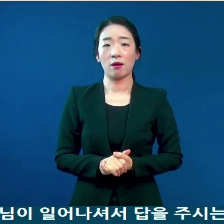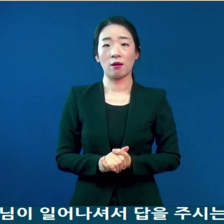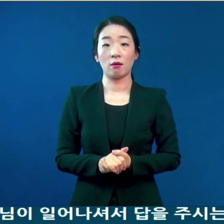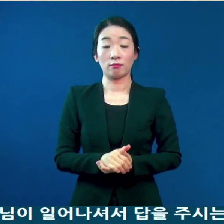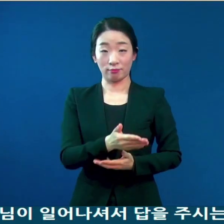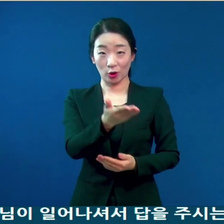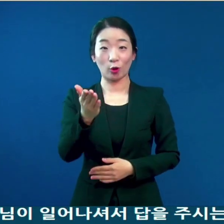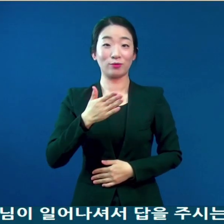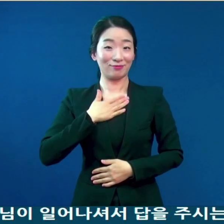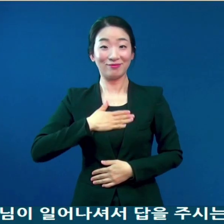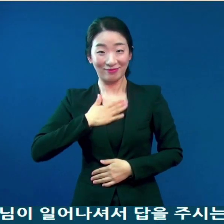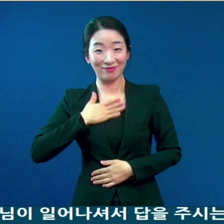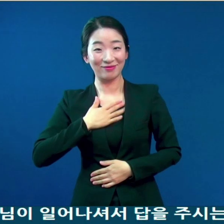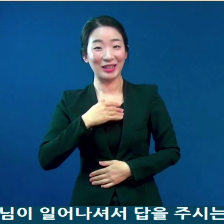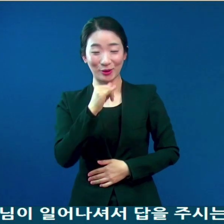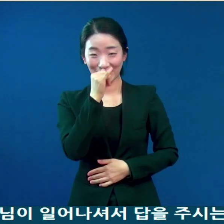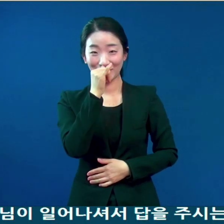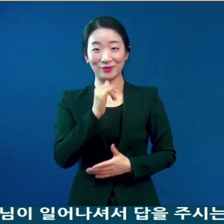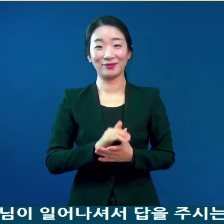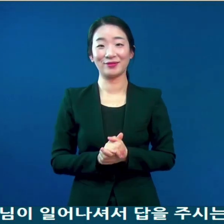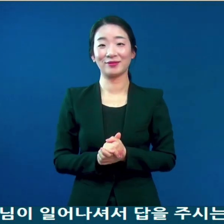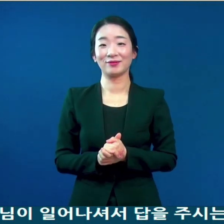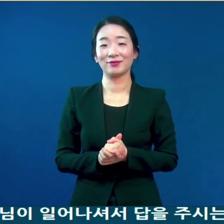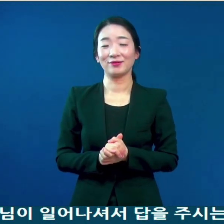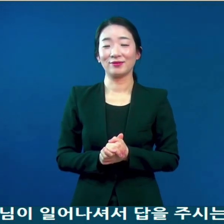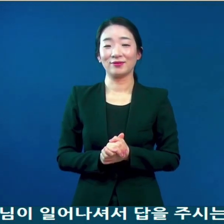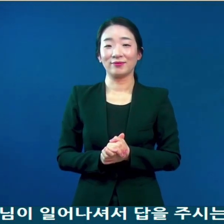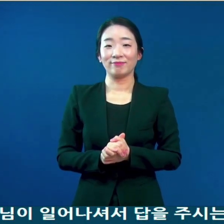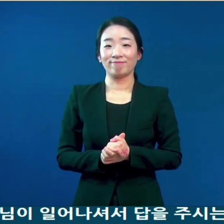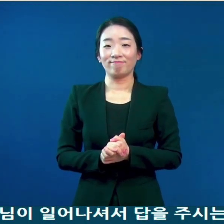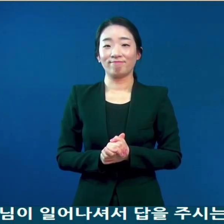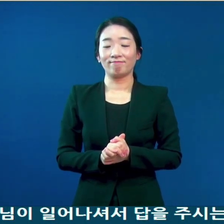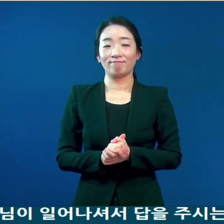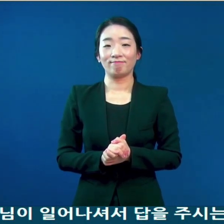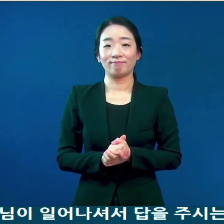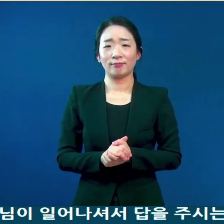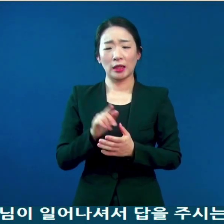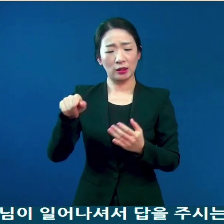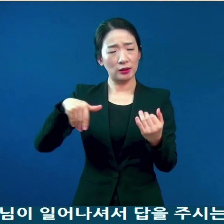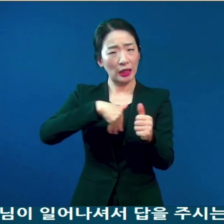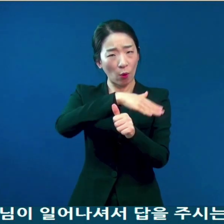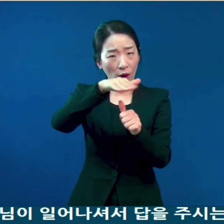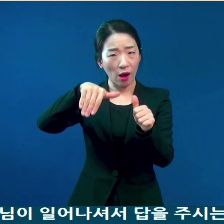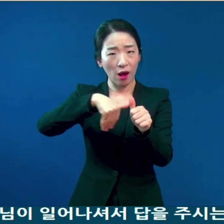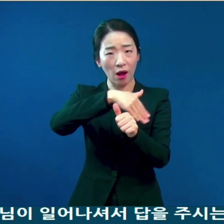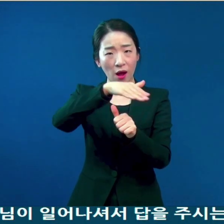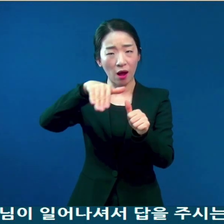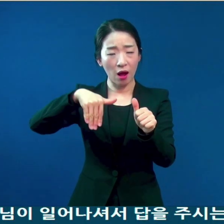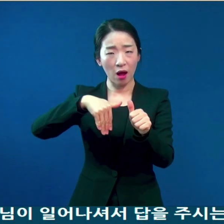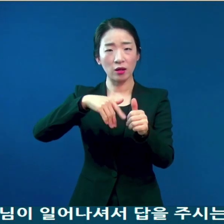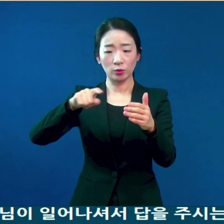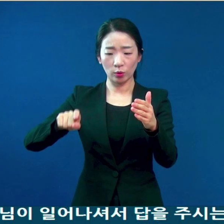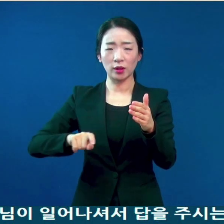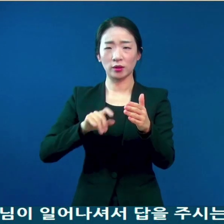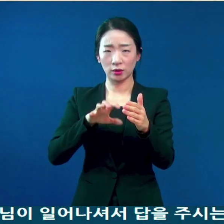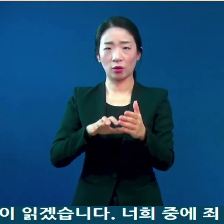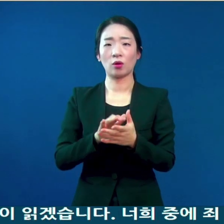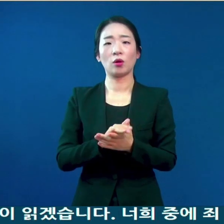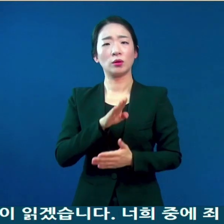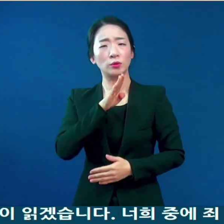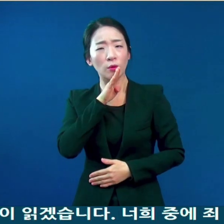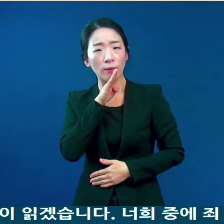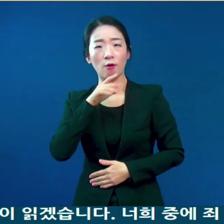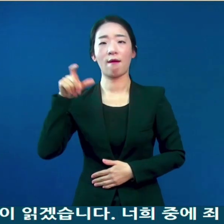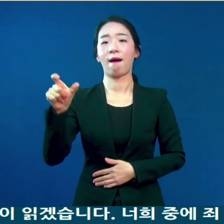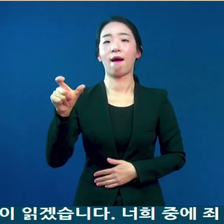있는 말씀이죠. 그런데 이 상황 속에서 이 말씀은 정말